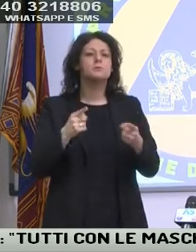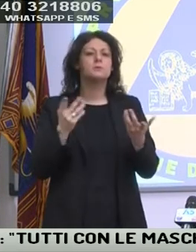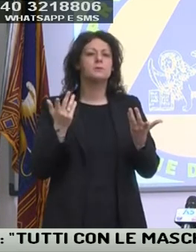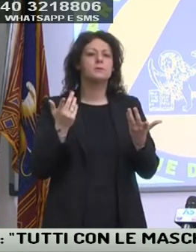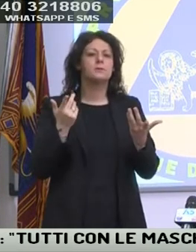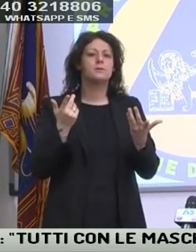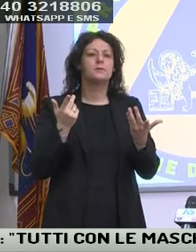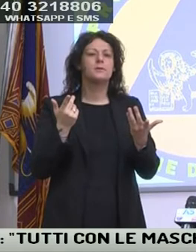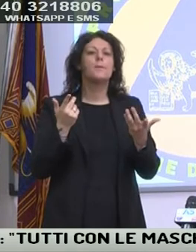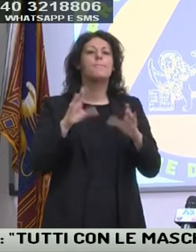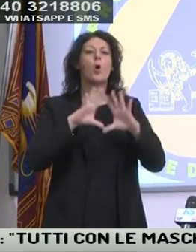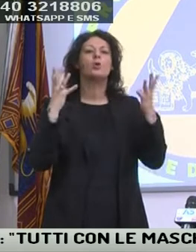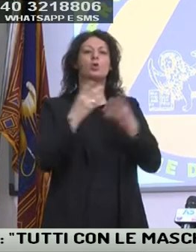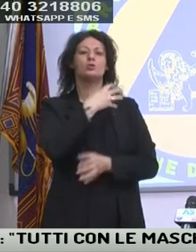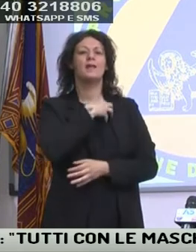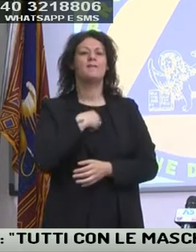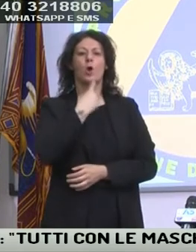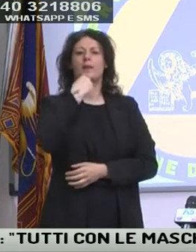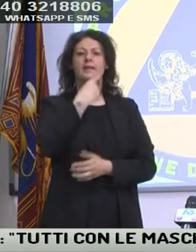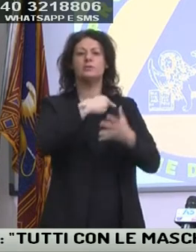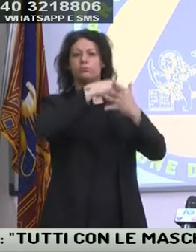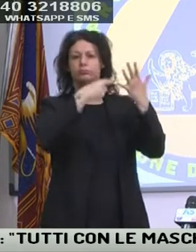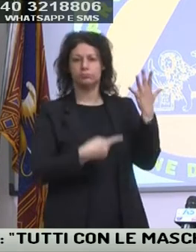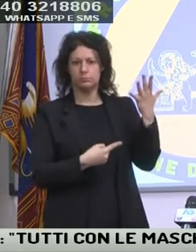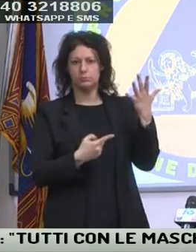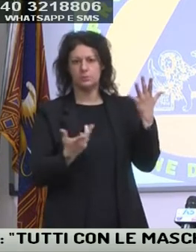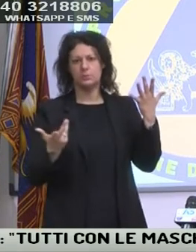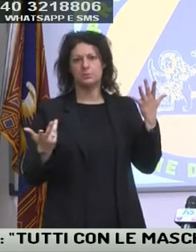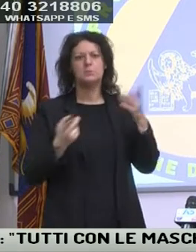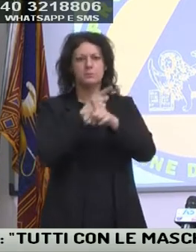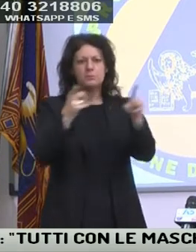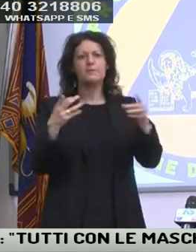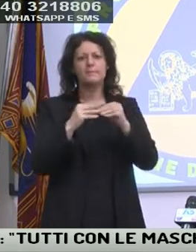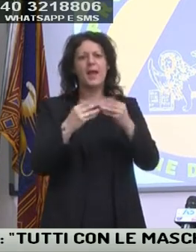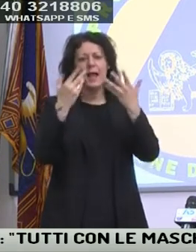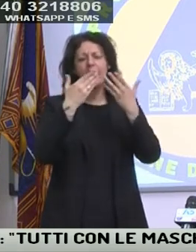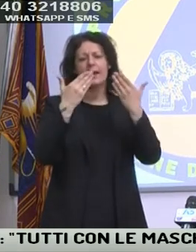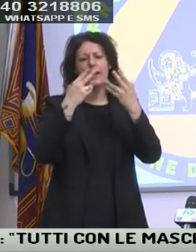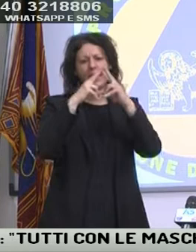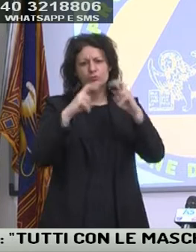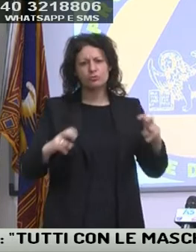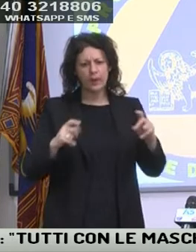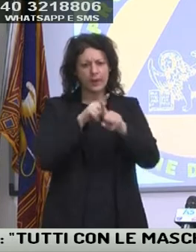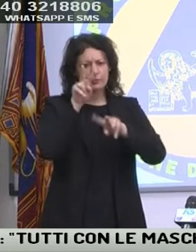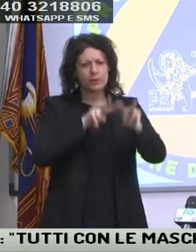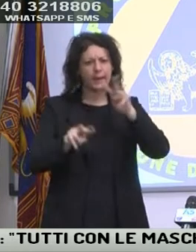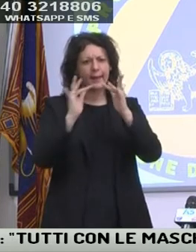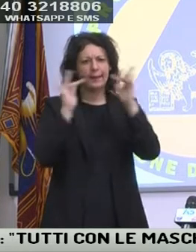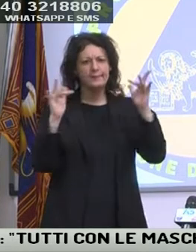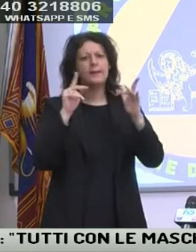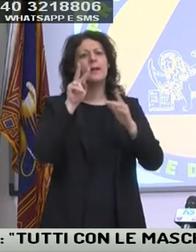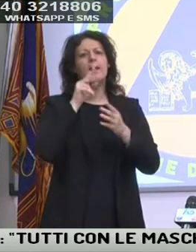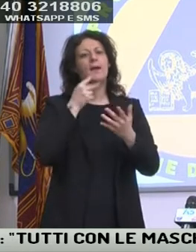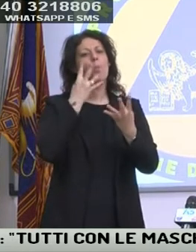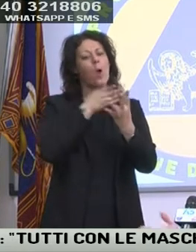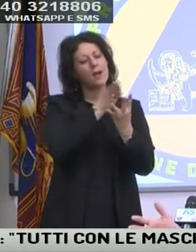questo oggi, il territorio è il mondo scientifico. Fatevi tutte le vostre ricerche sui motori di ricerca e troverete tutte queste quattro versioni